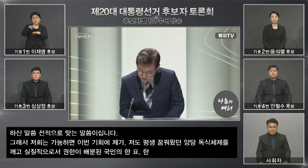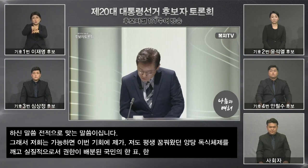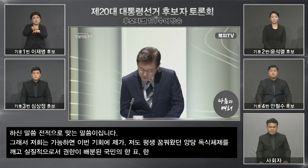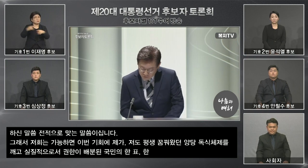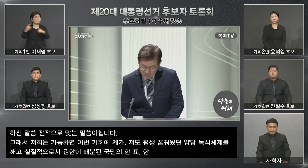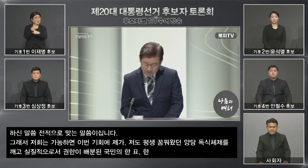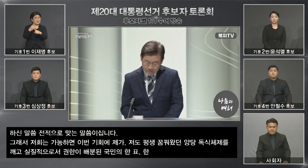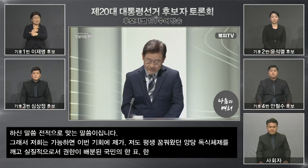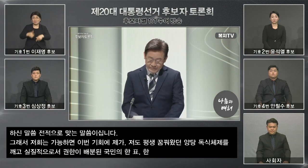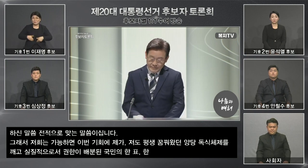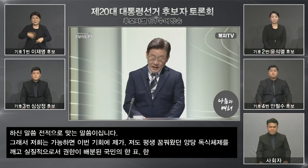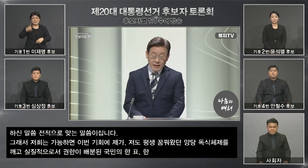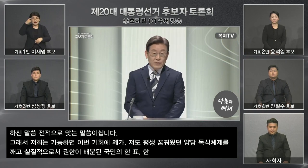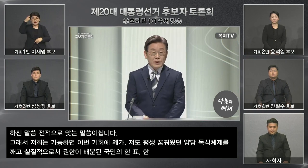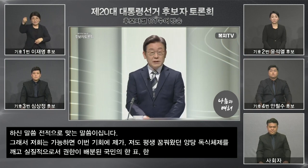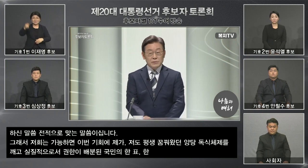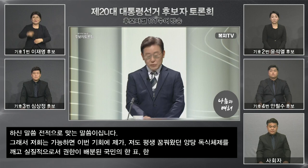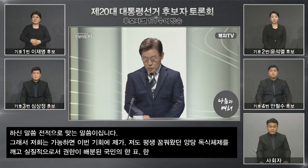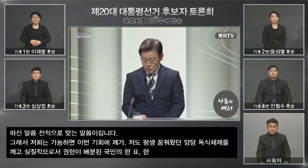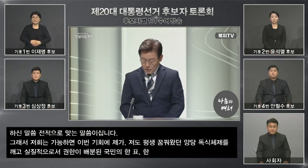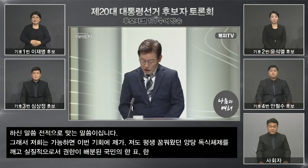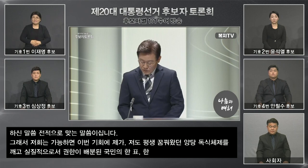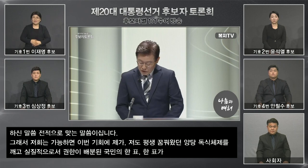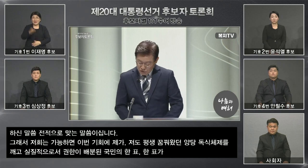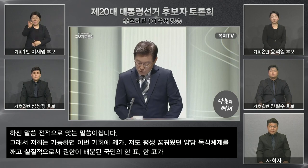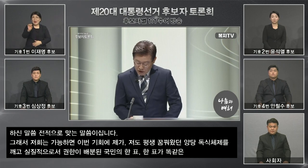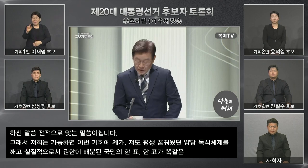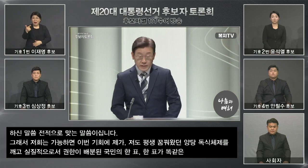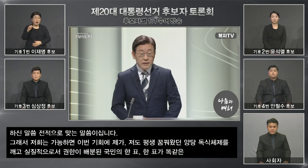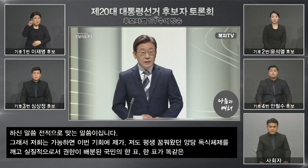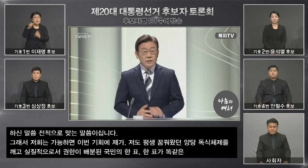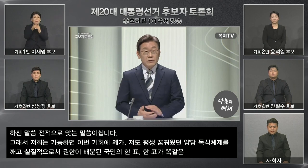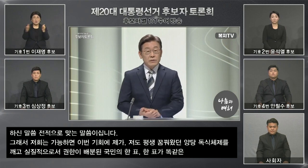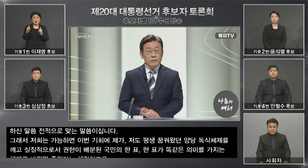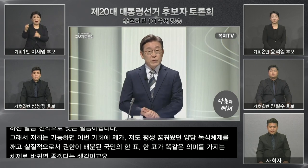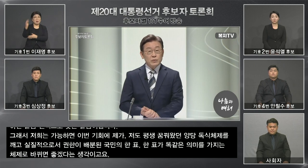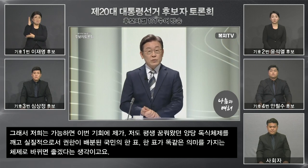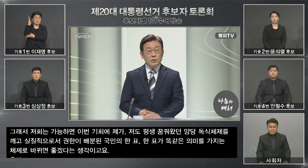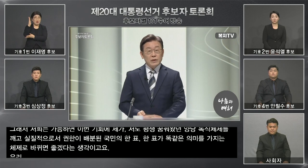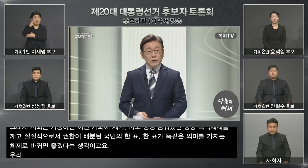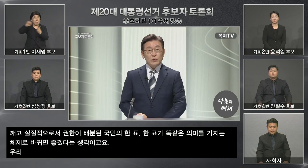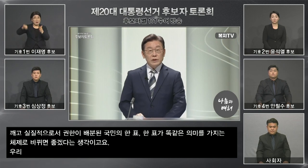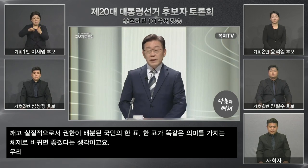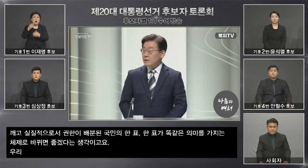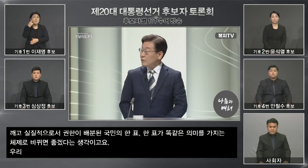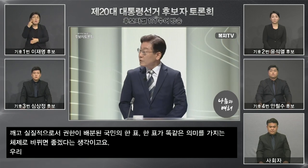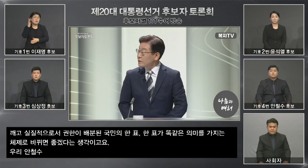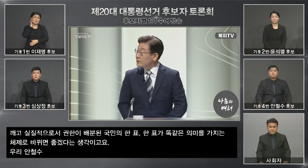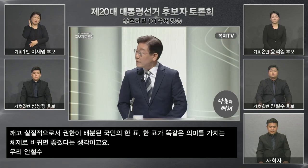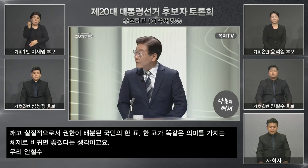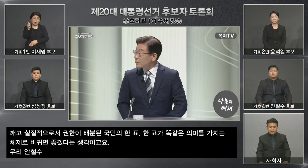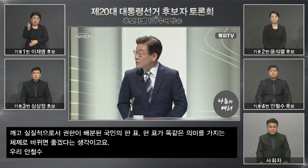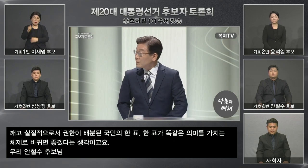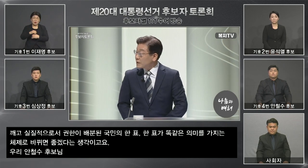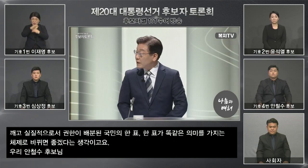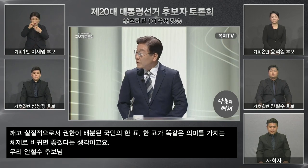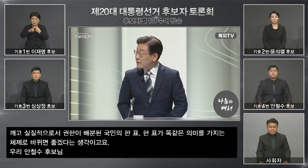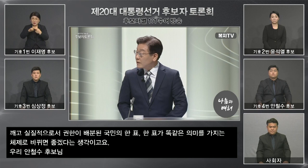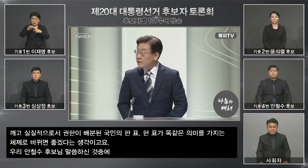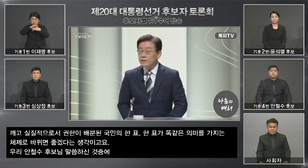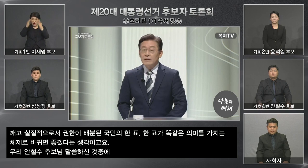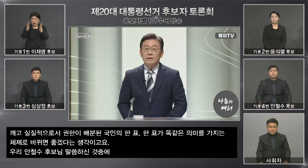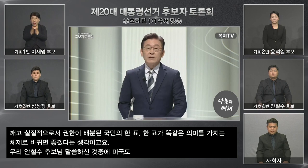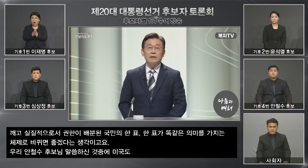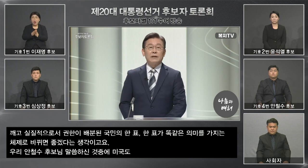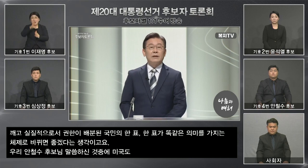좋겠다는 생각이고요. 그래서 우리 안철수 후보님 말씀한 것 중에 미국도 대통령이 예상권은 여전히 가지고 있습니다.